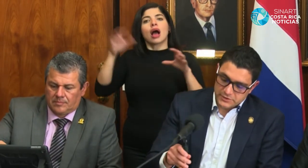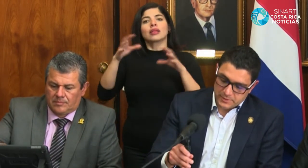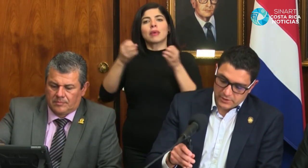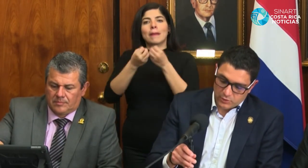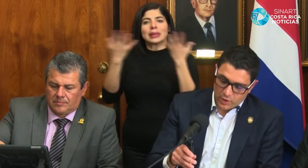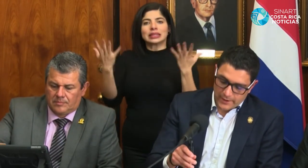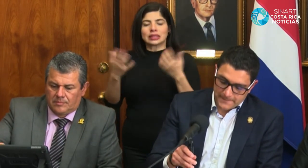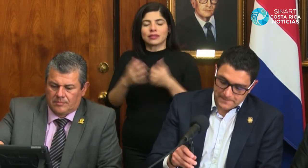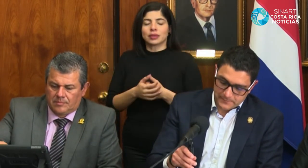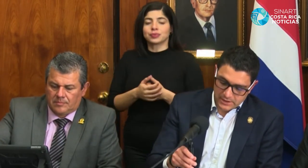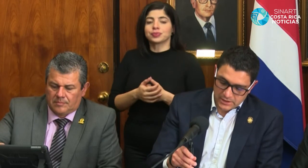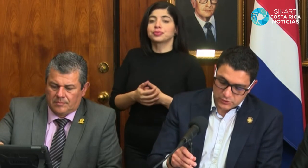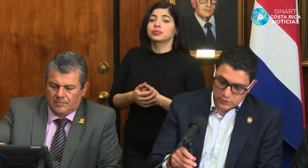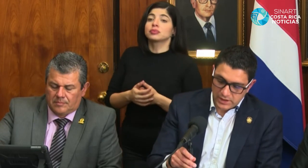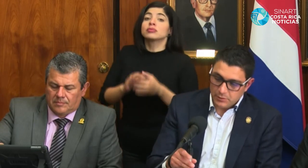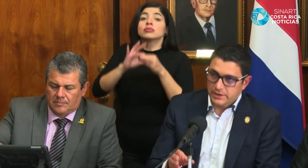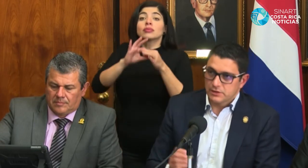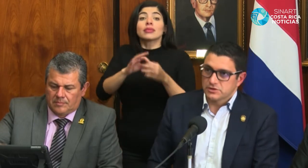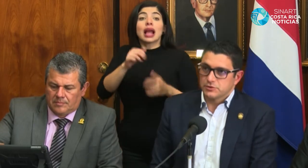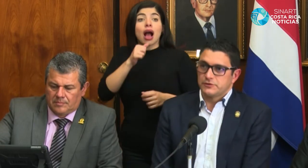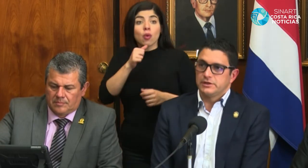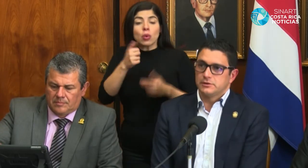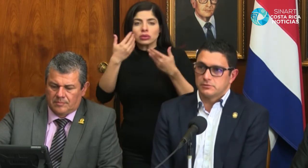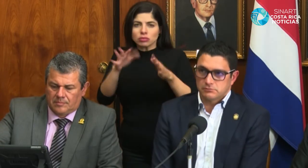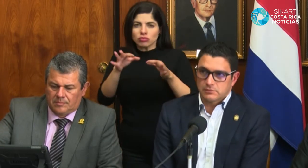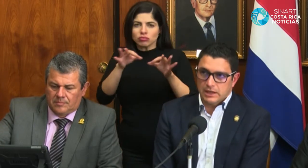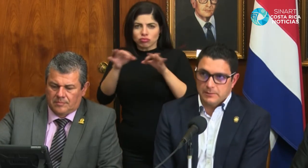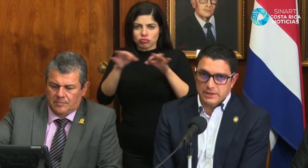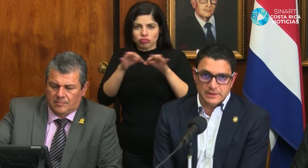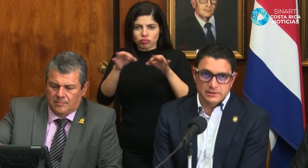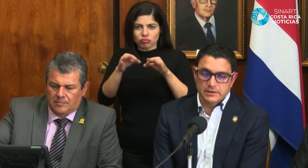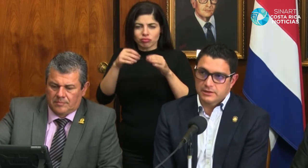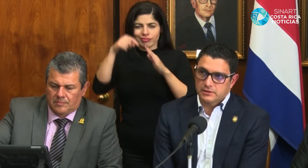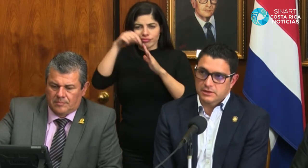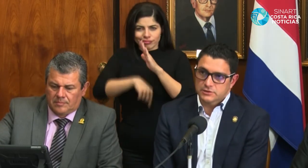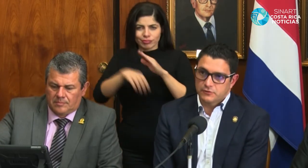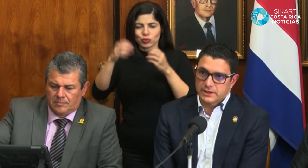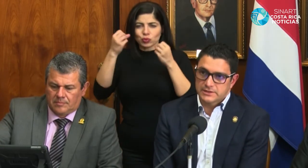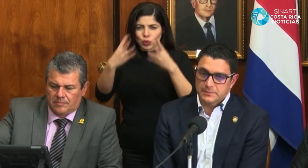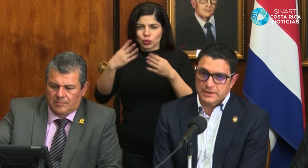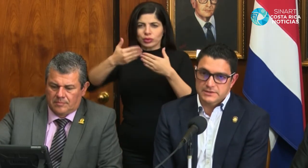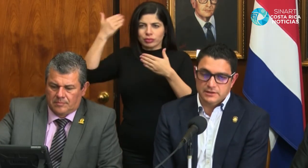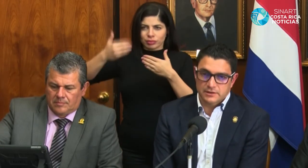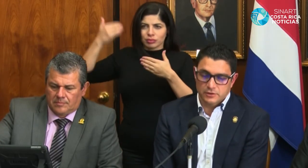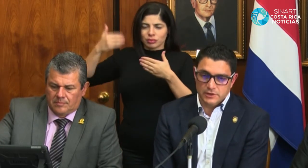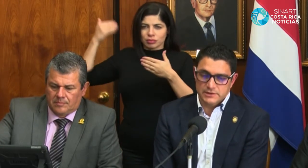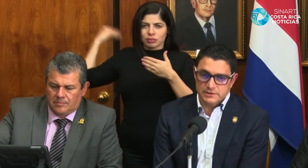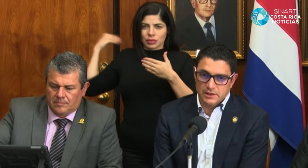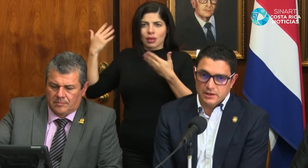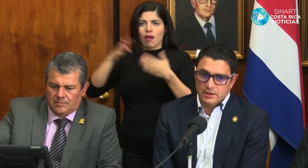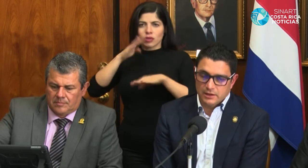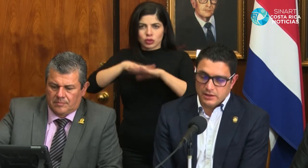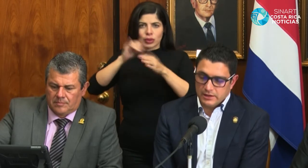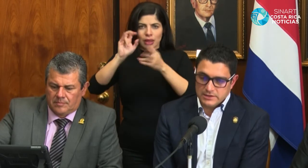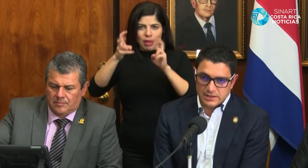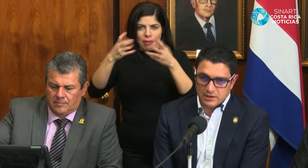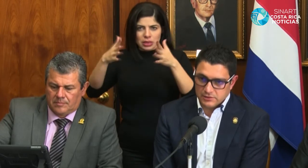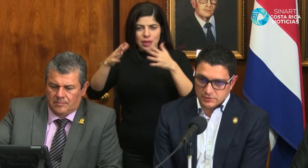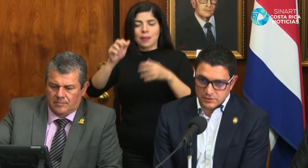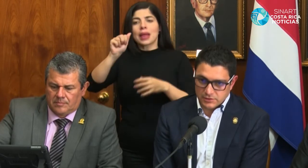Con respecto a el asunto del agua, ya nos hemos referido ampliamente en las conferencias de prensa anteriores. El